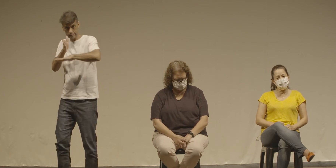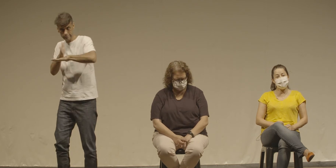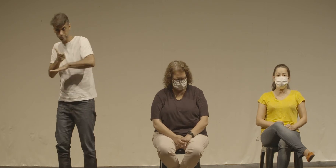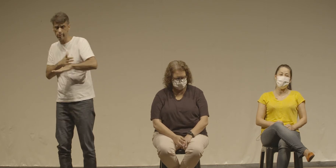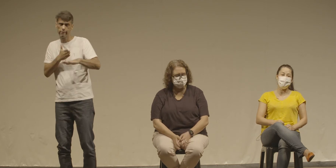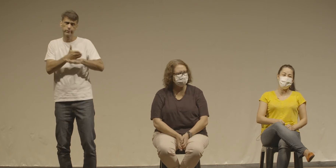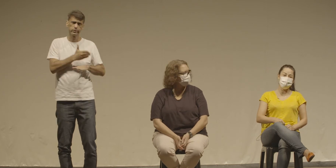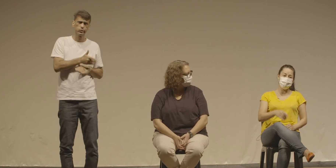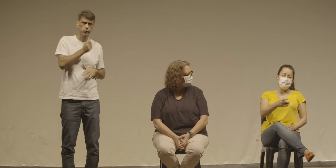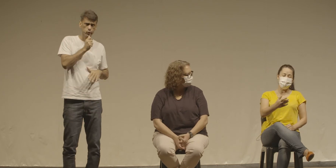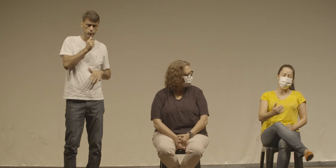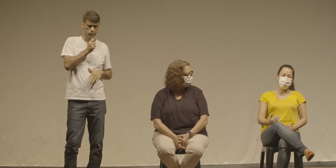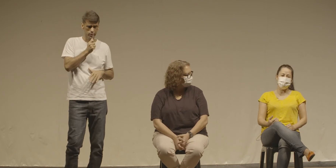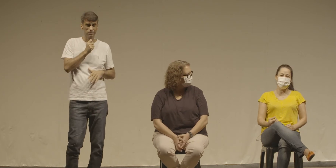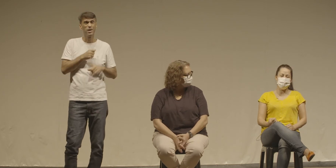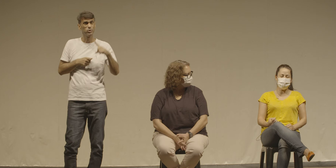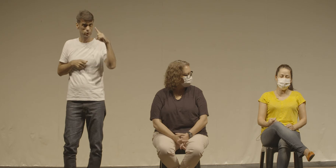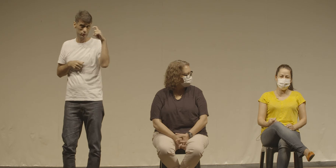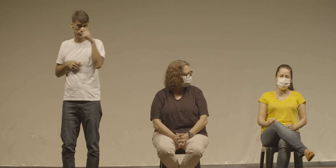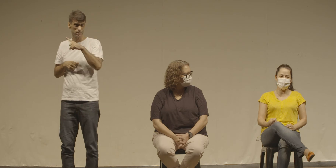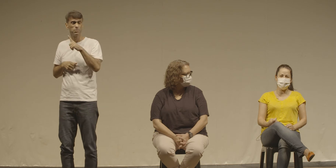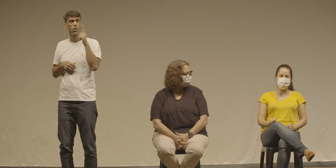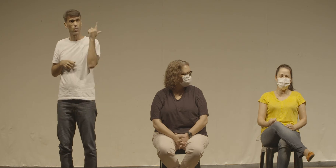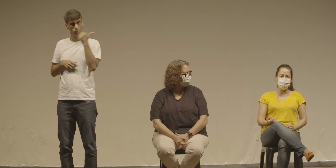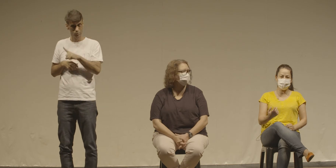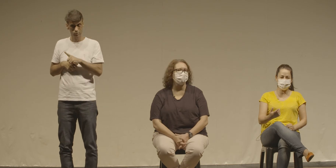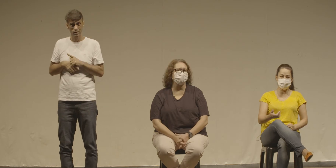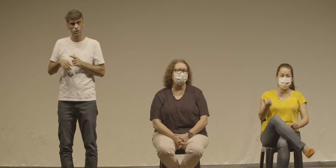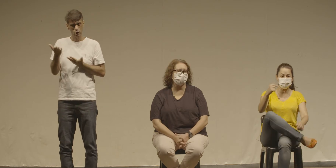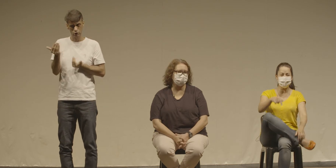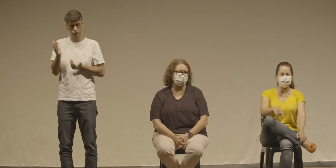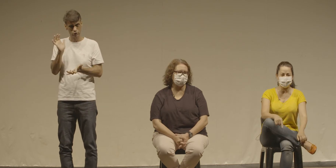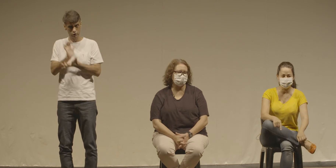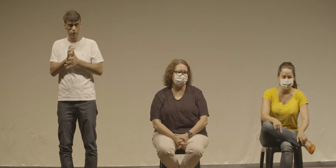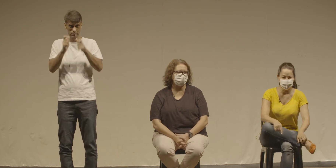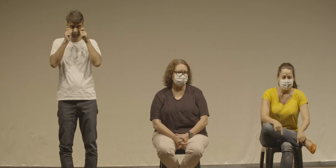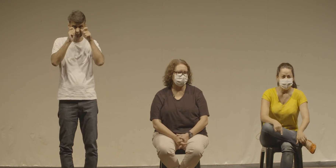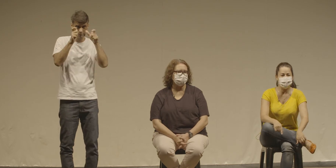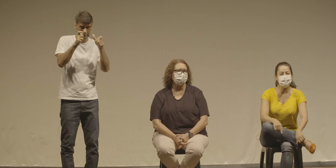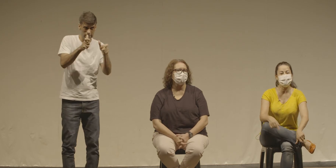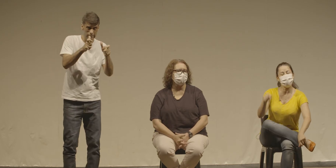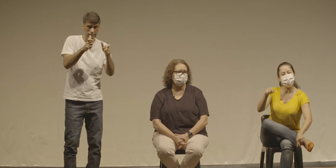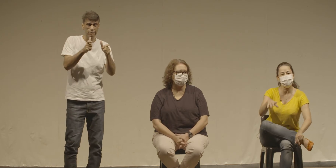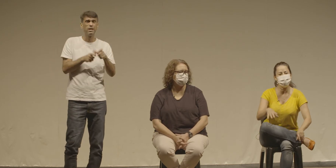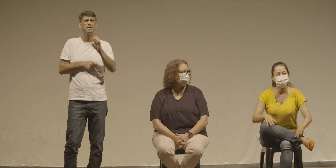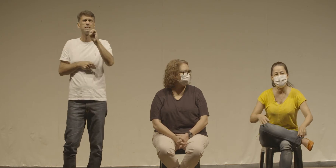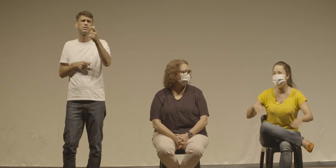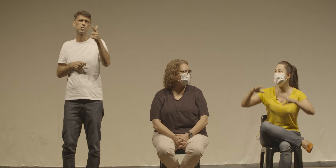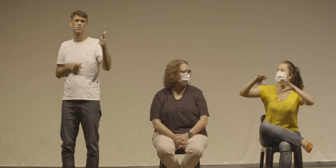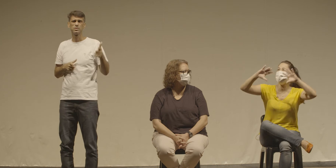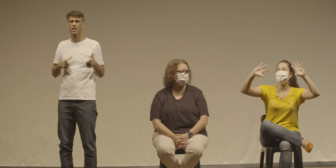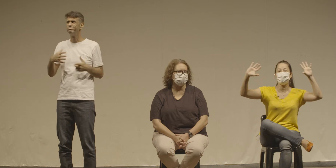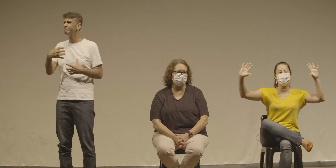tem. E não só isso, é muito difícil você conseguir fazer com que o adolescente se interesse se não estiver no